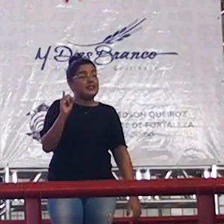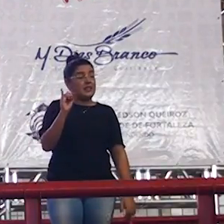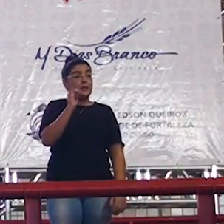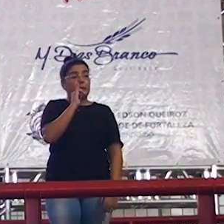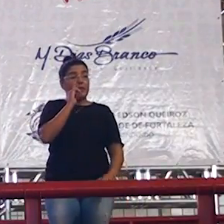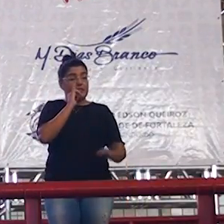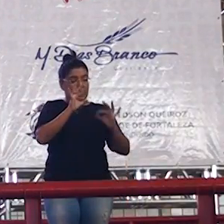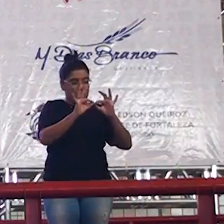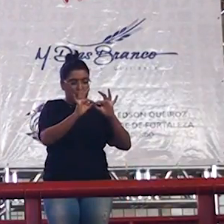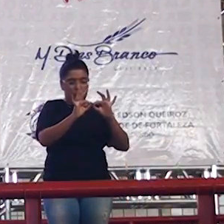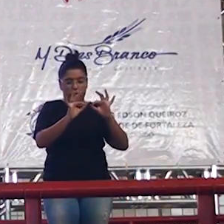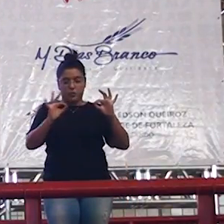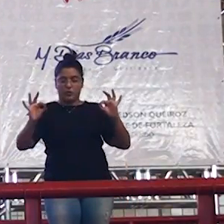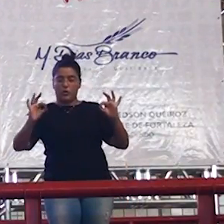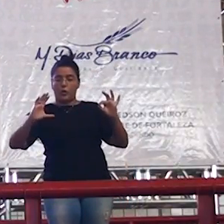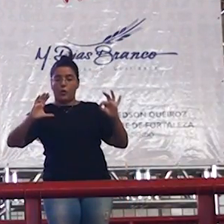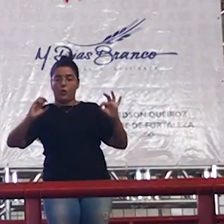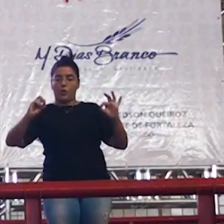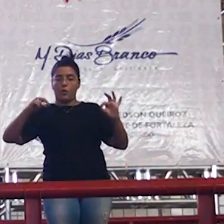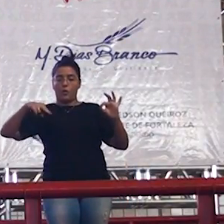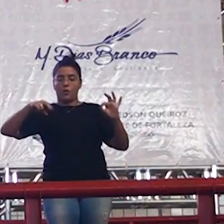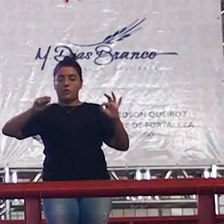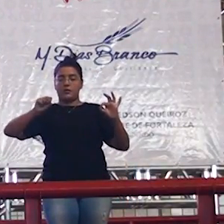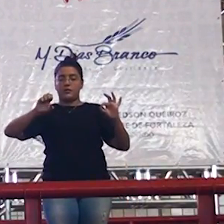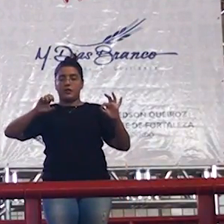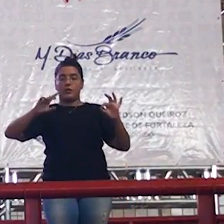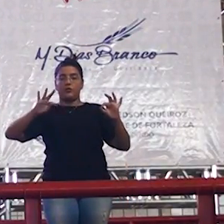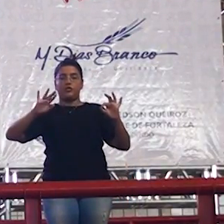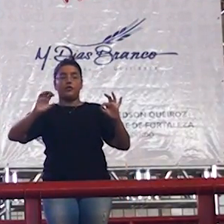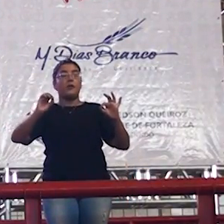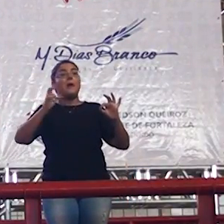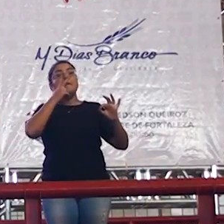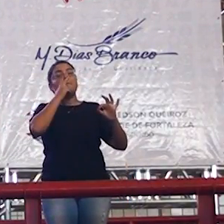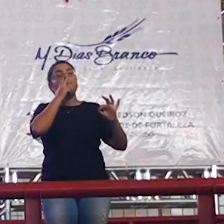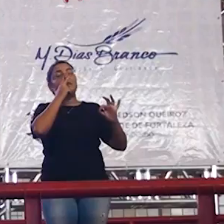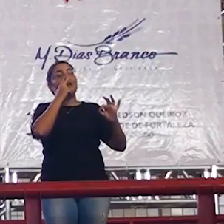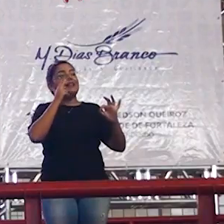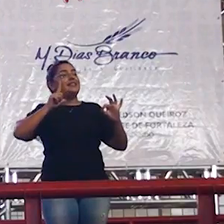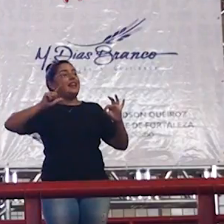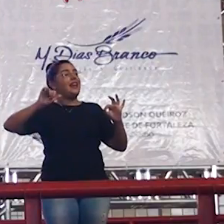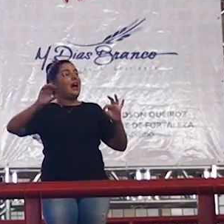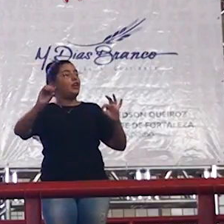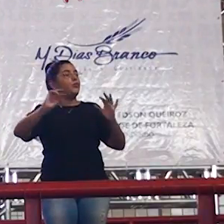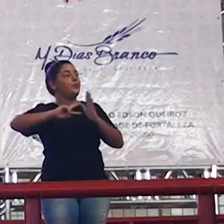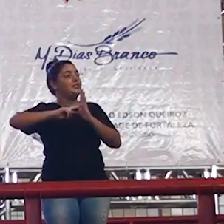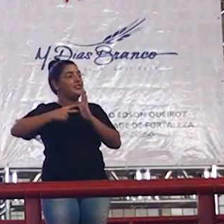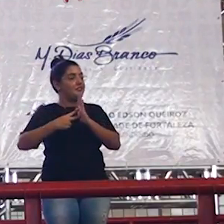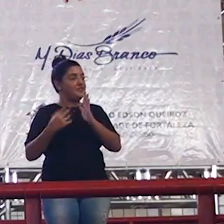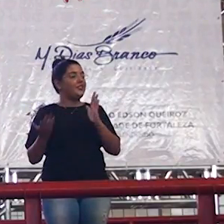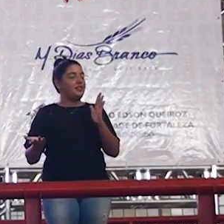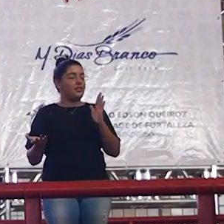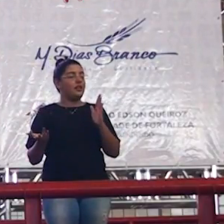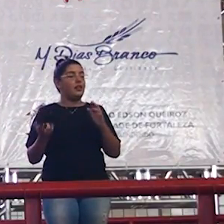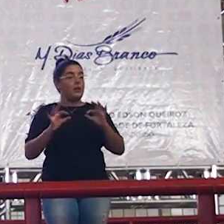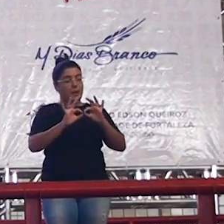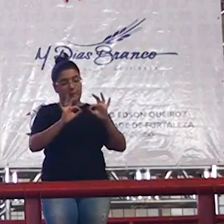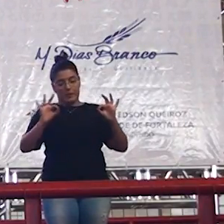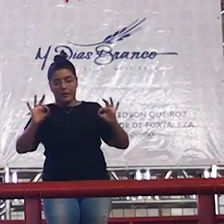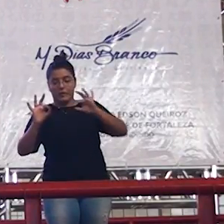um que é consecutivo, a diagonal coincide com o lado do polígono. Então, tem que ligar ao que não